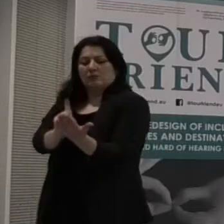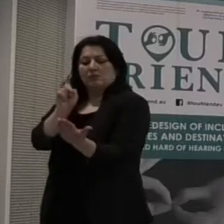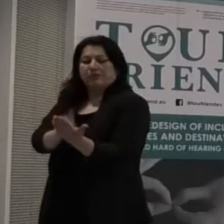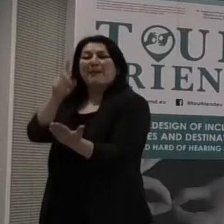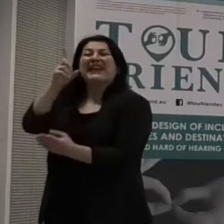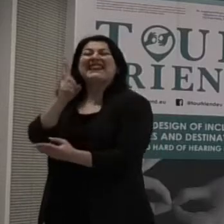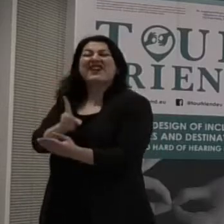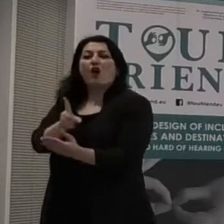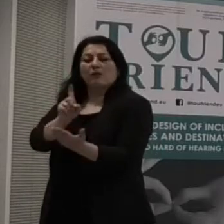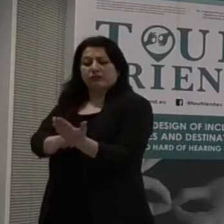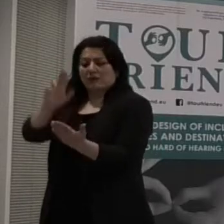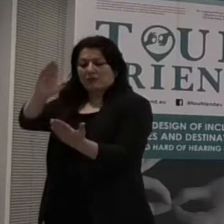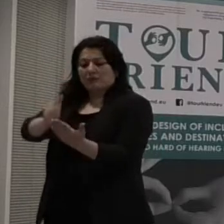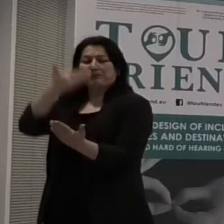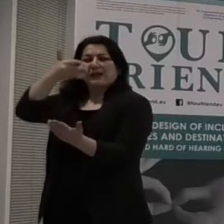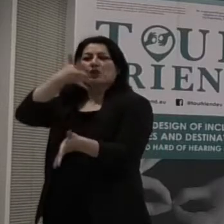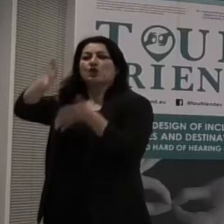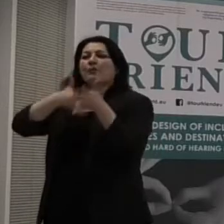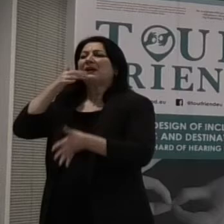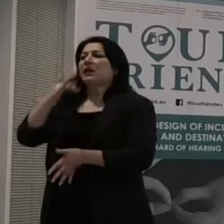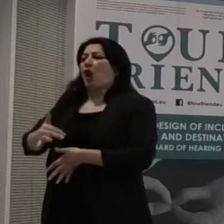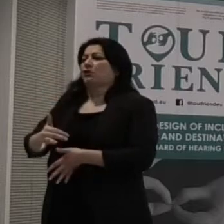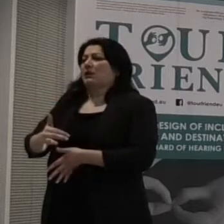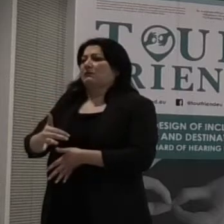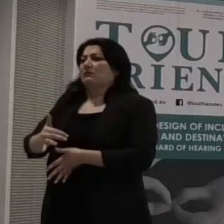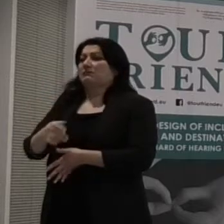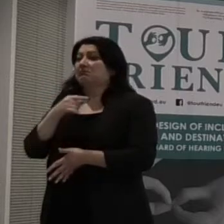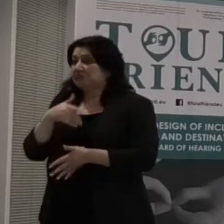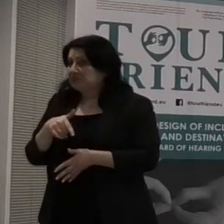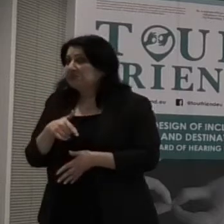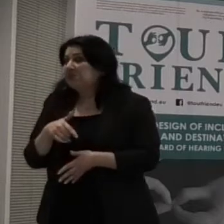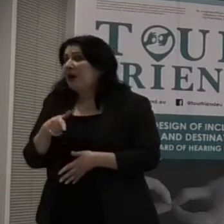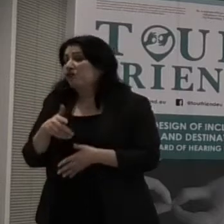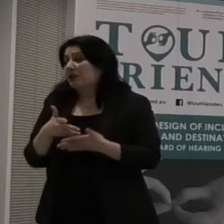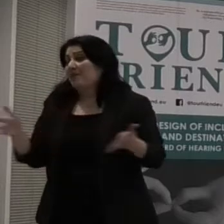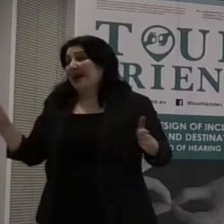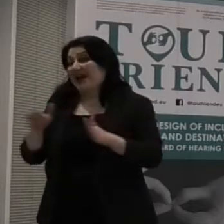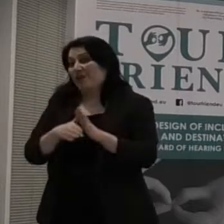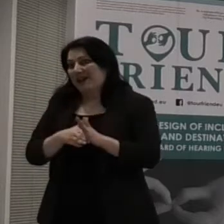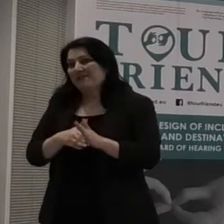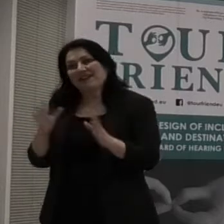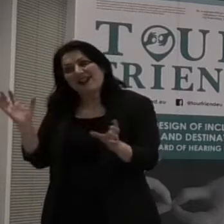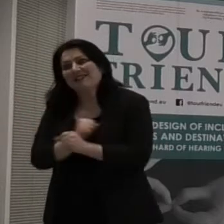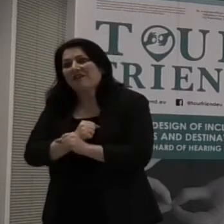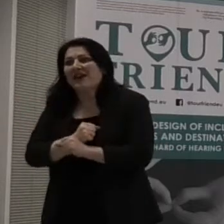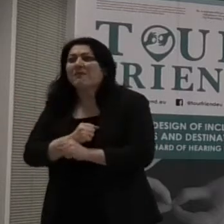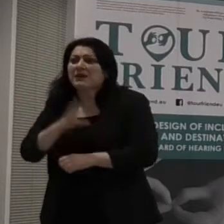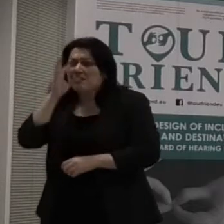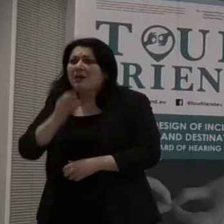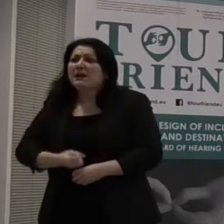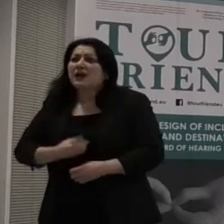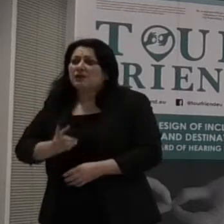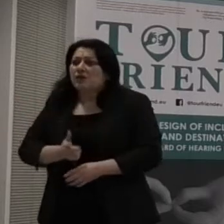Αυτό είναι ένα πάρα πολύ μεγάλο project, το οποίο το φέραμε εις πέρας και είμαστε πάρα πολύ περήφανοι γι' αυτό. Θεωρούμε